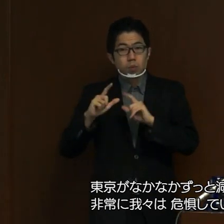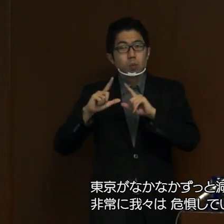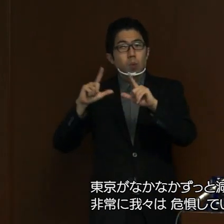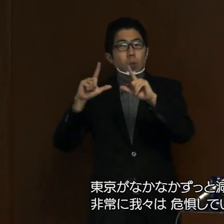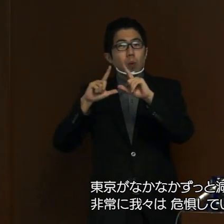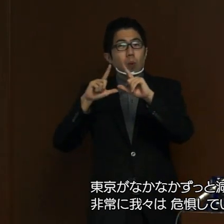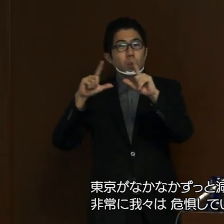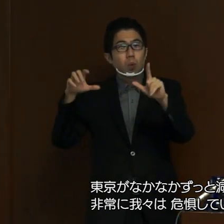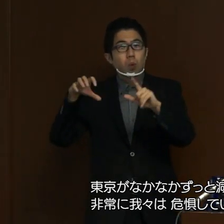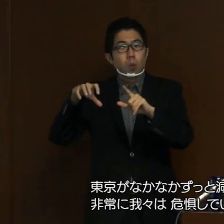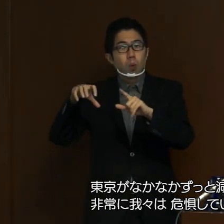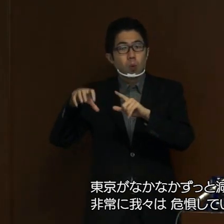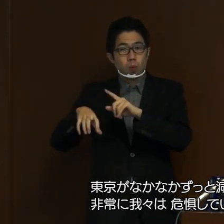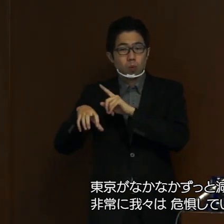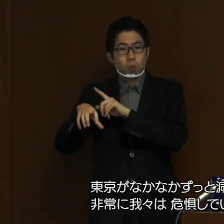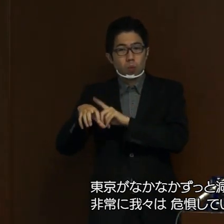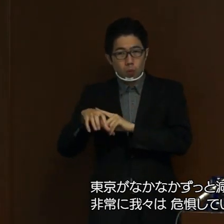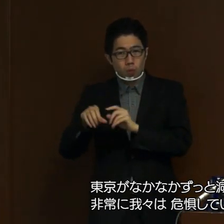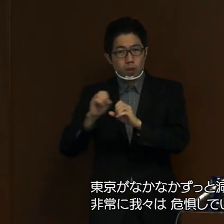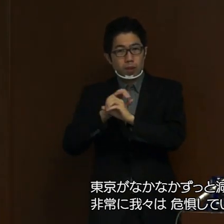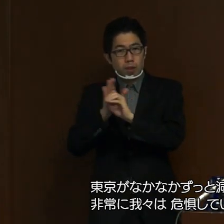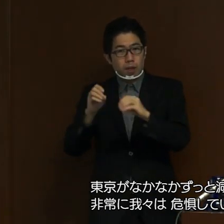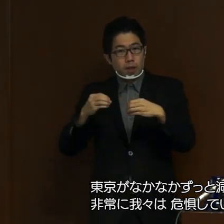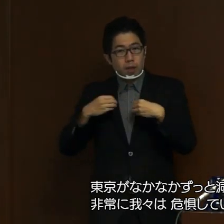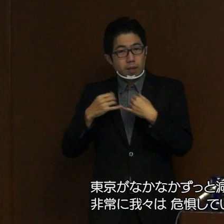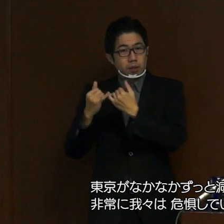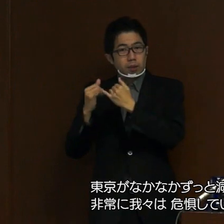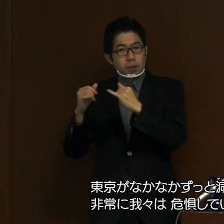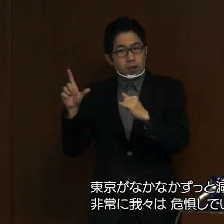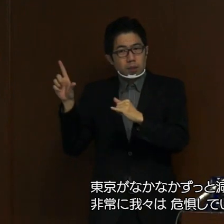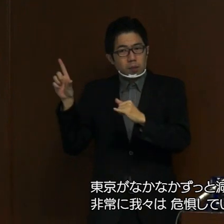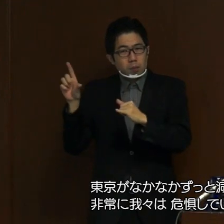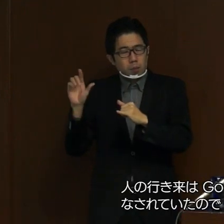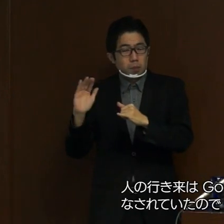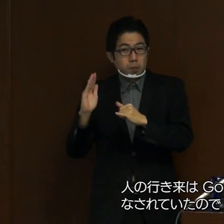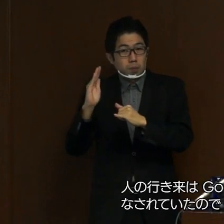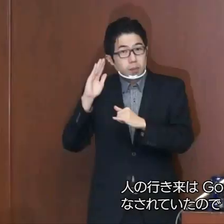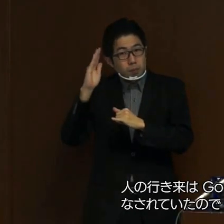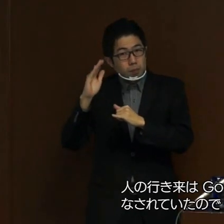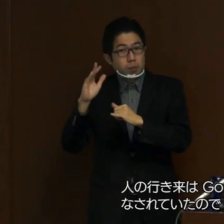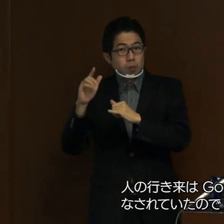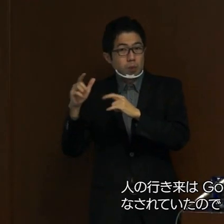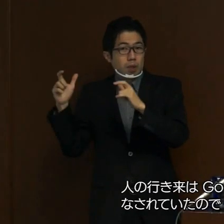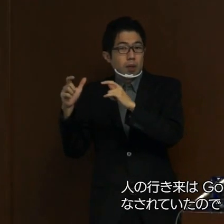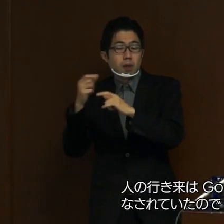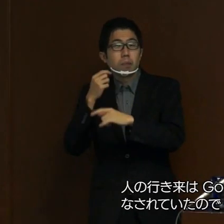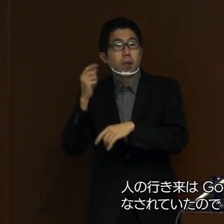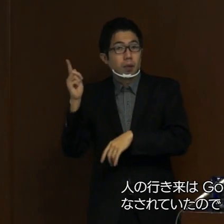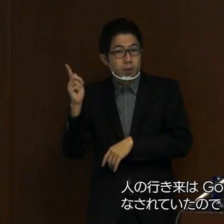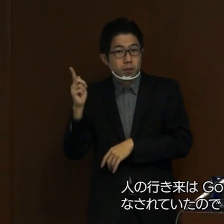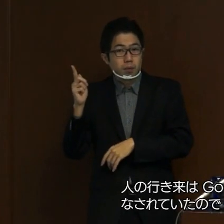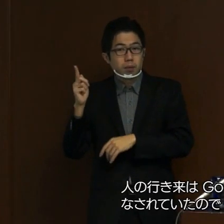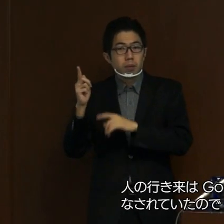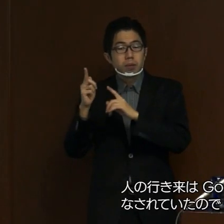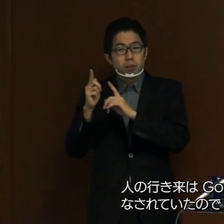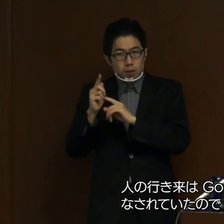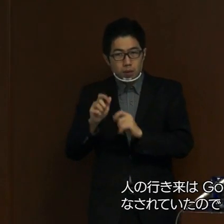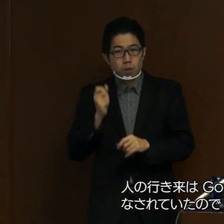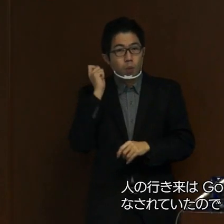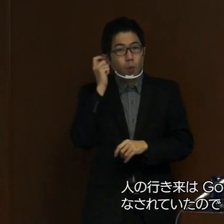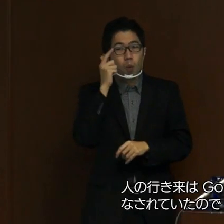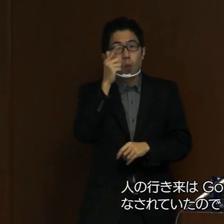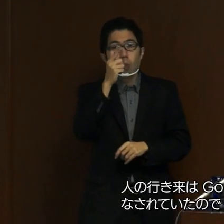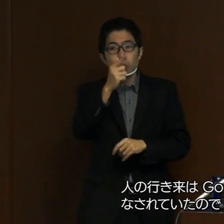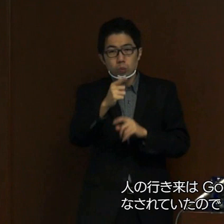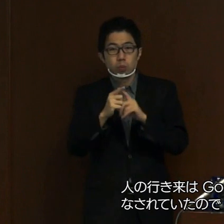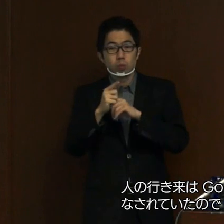ないっていうところを非常に我々危惧していたわけでありまして、人の行き来は GoTo などによってなされ